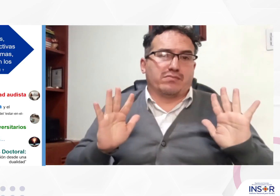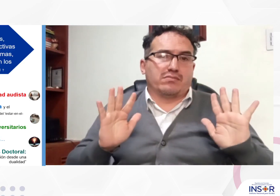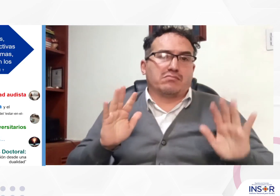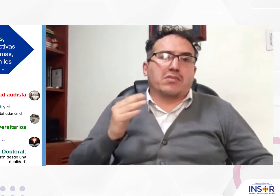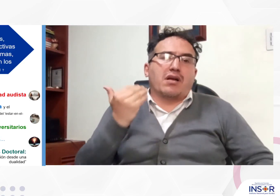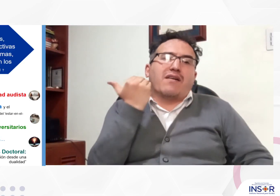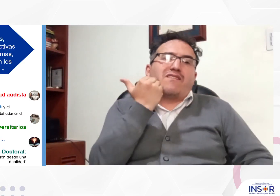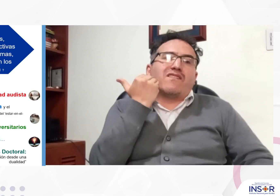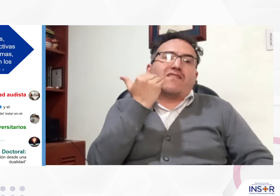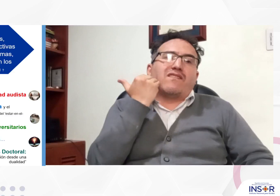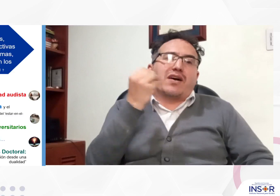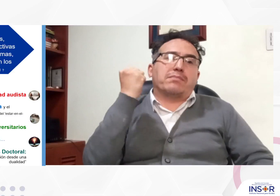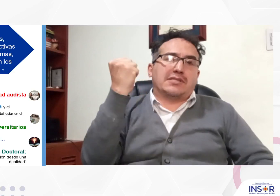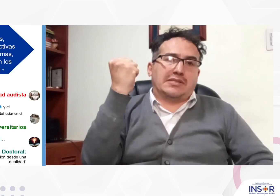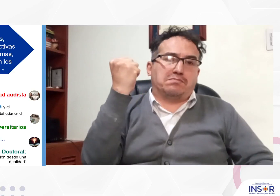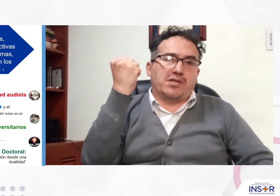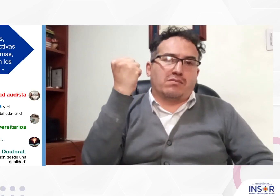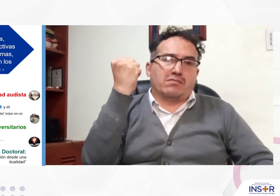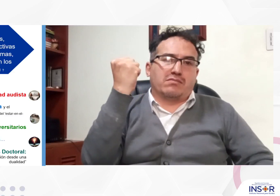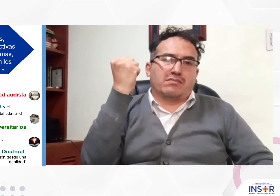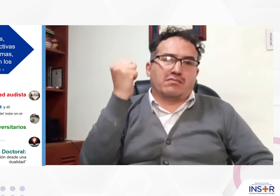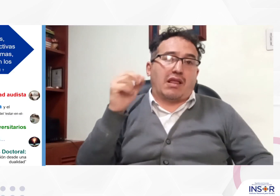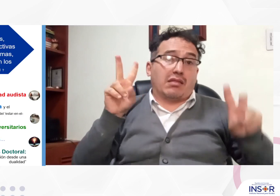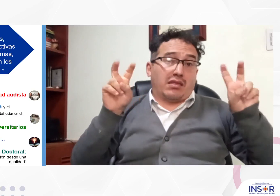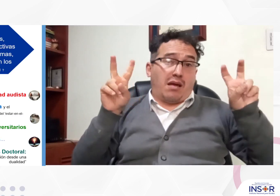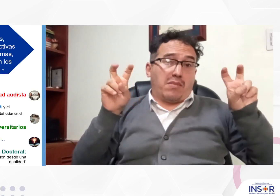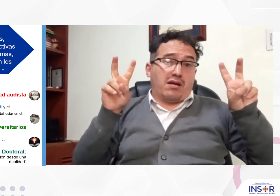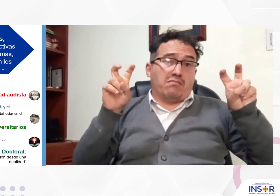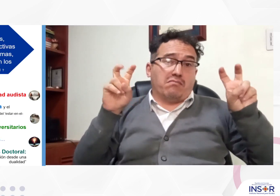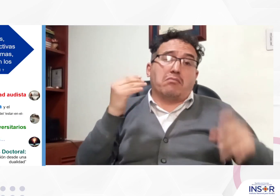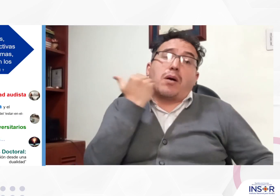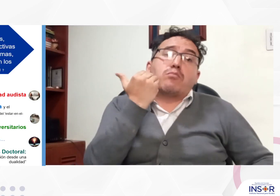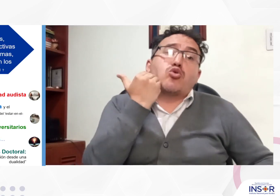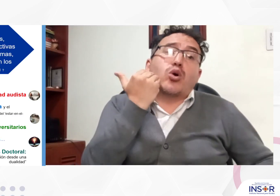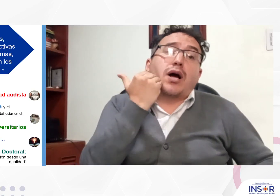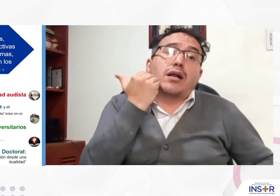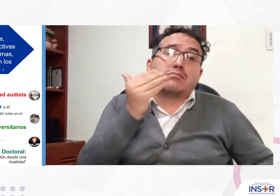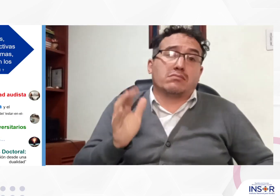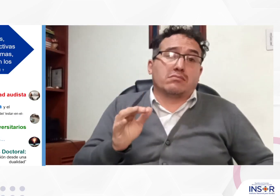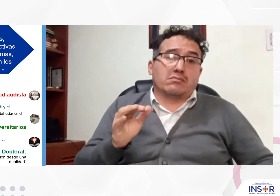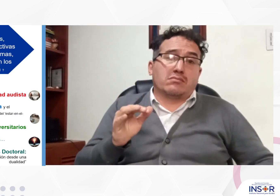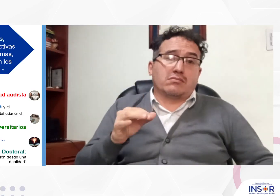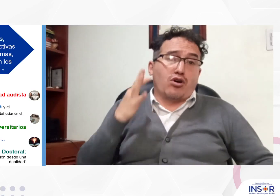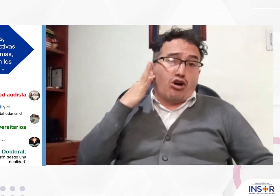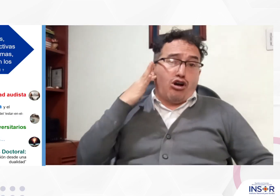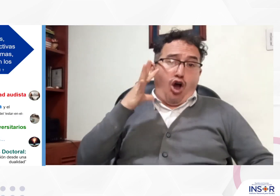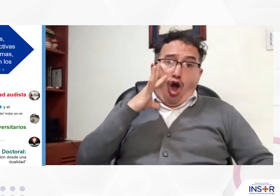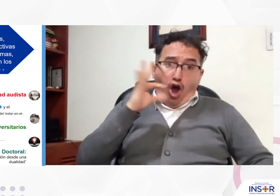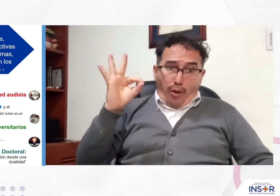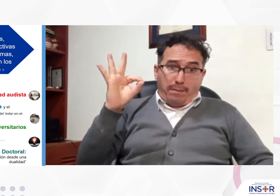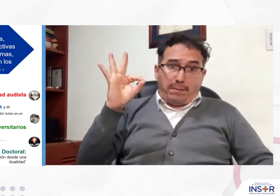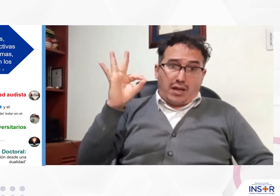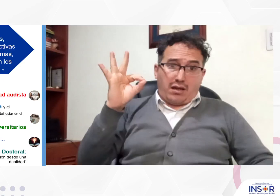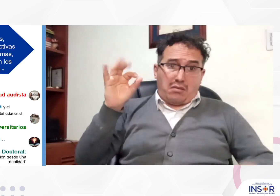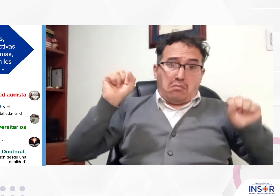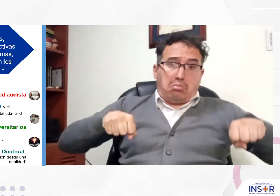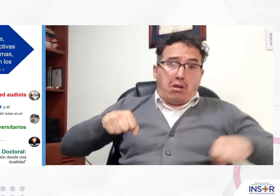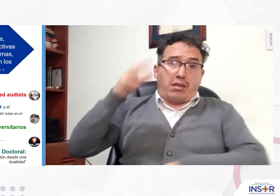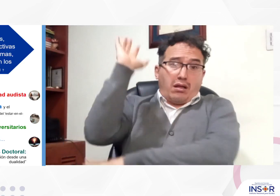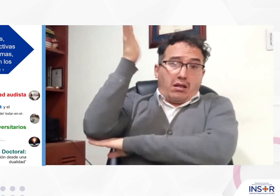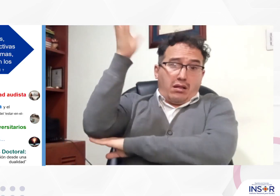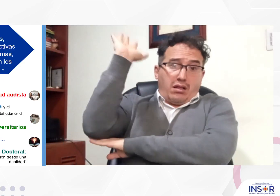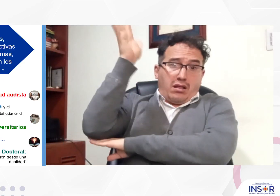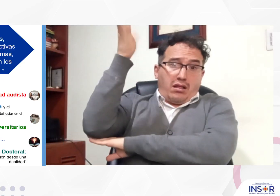allí es donde surge esa duda de por qué ellos hablan y podemos poner una analogía con el feminismo. Entonces, en el campo